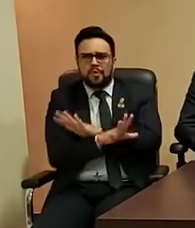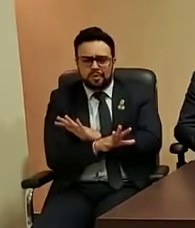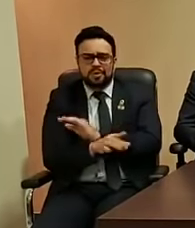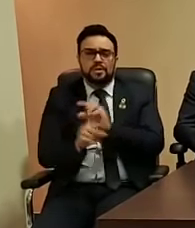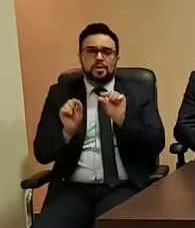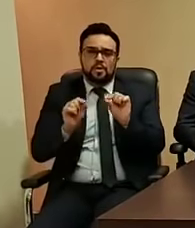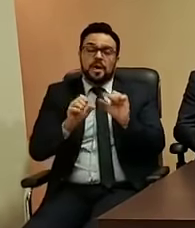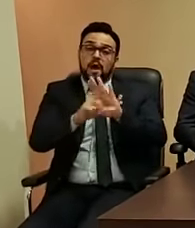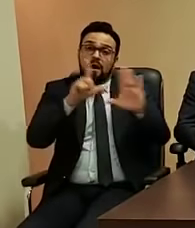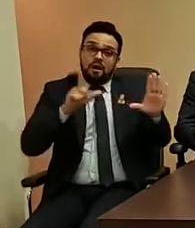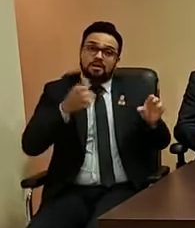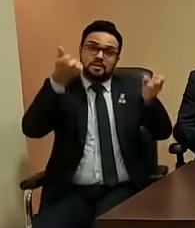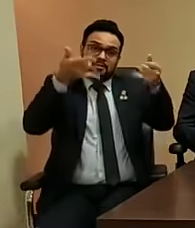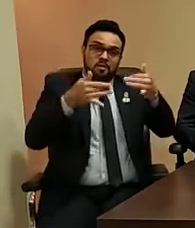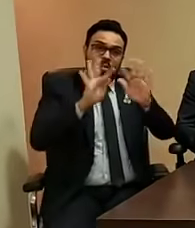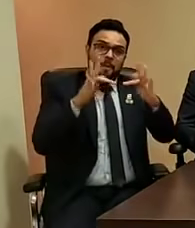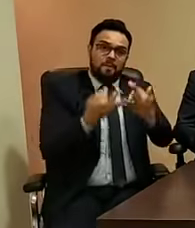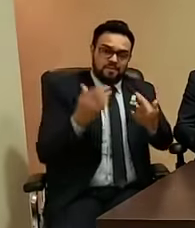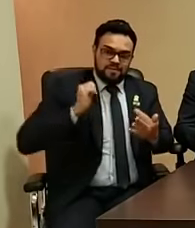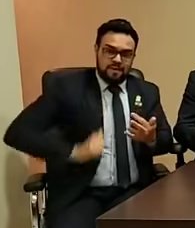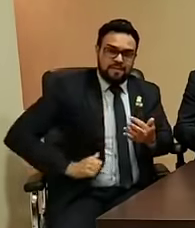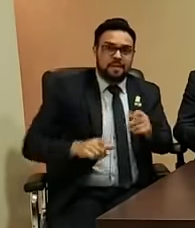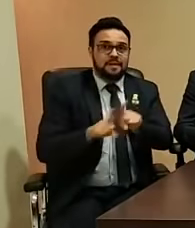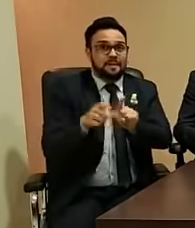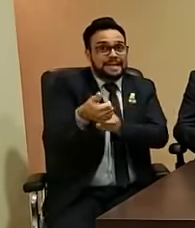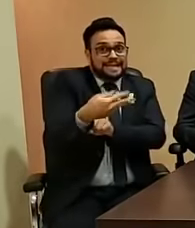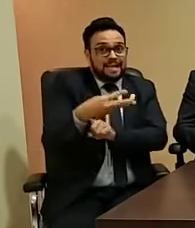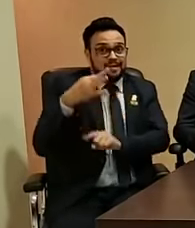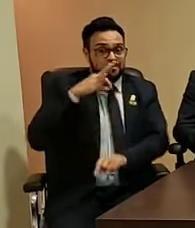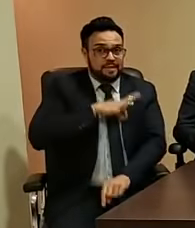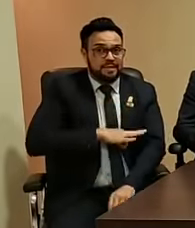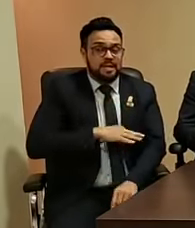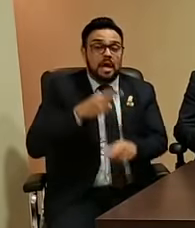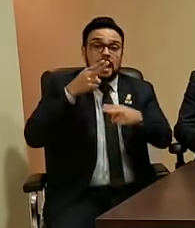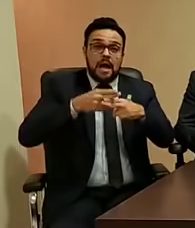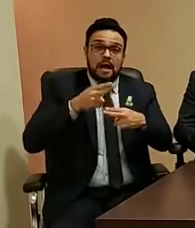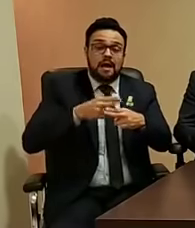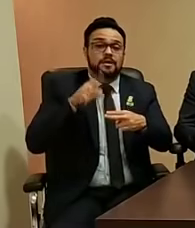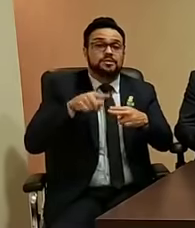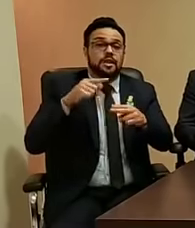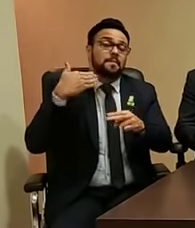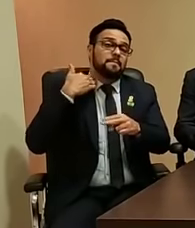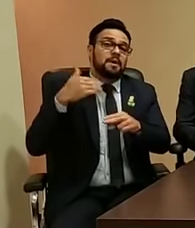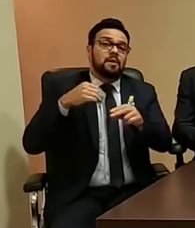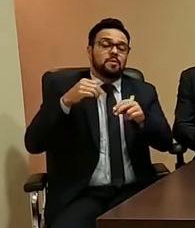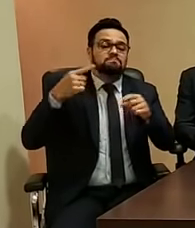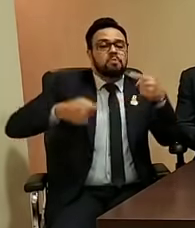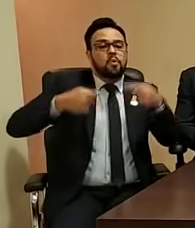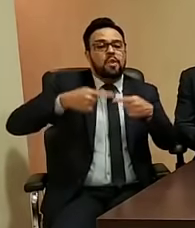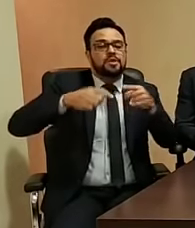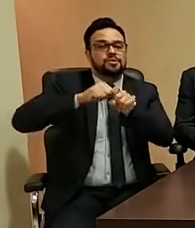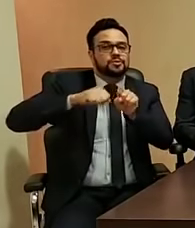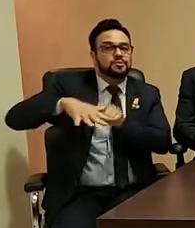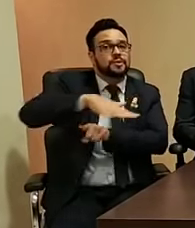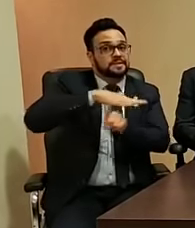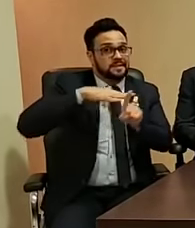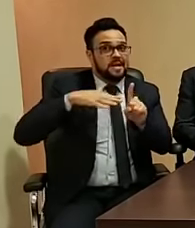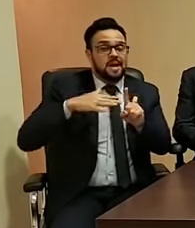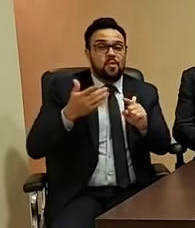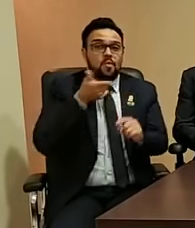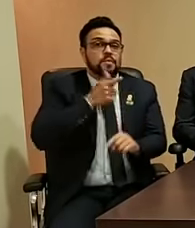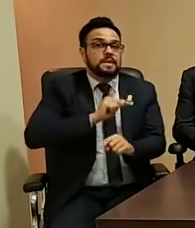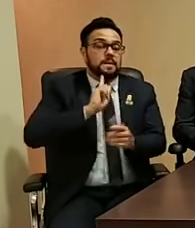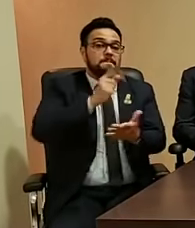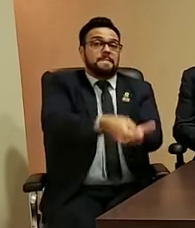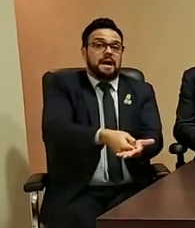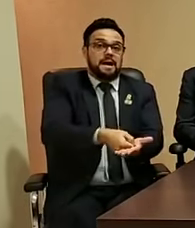como o senhor falou antes do Bolsa Família do 13º, a Caixa é o banco das políticas sociais. Isso daqui a gente consegue esse